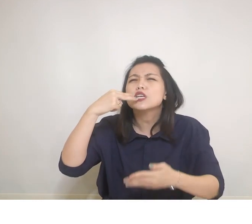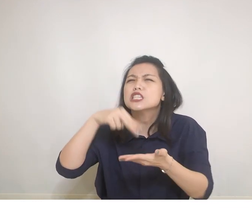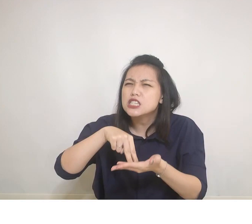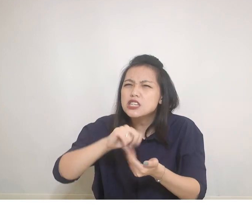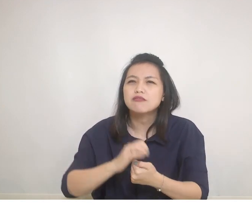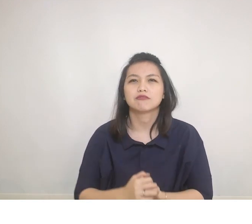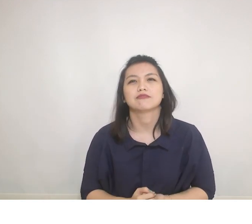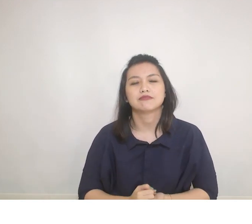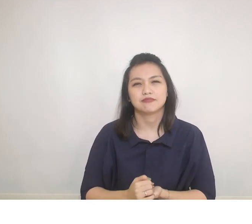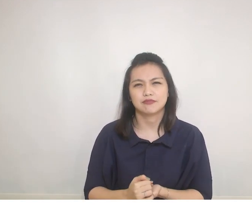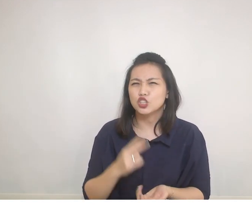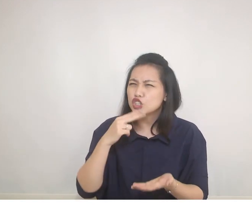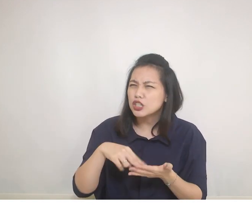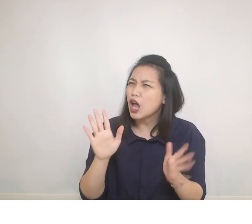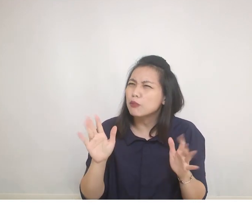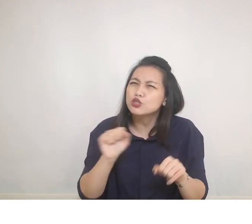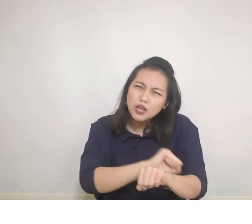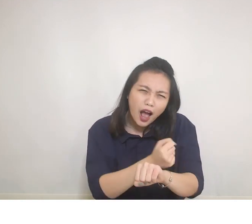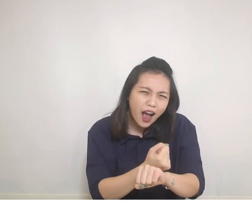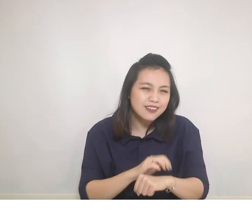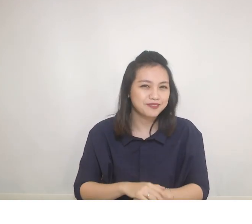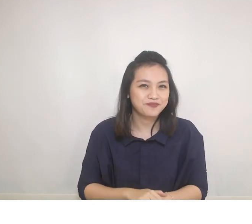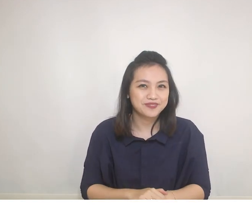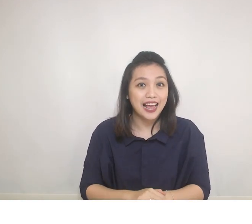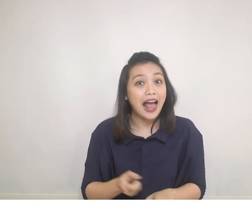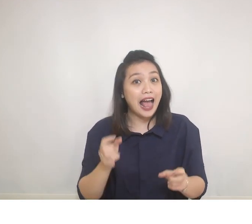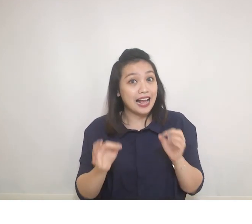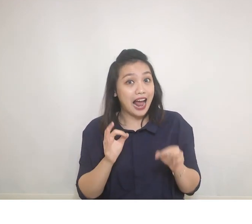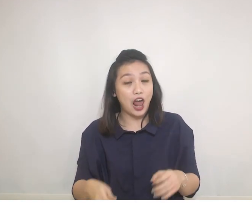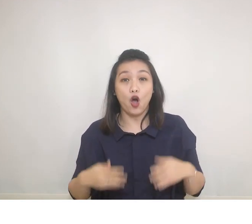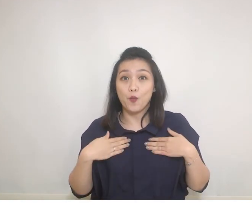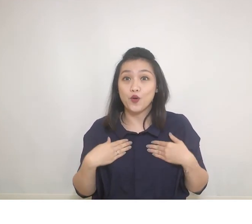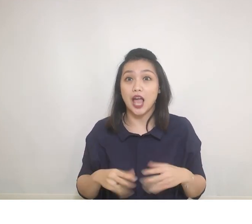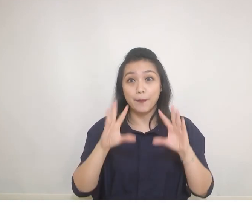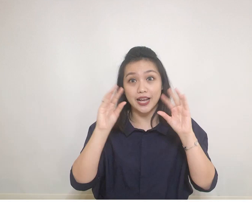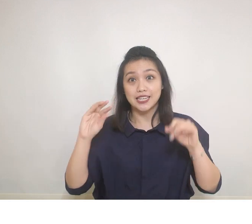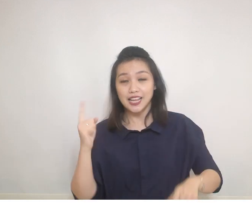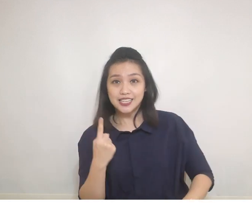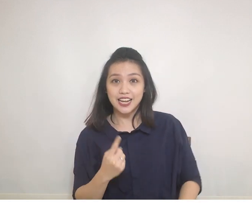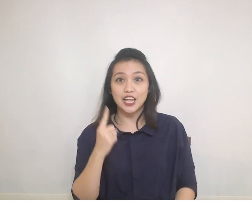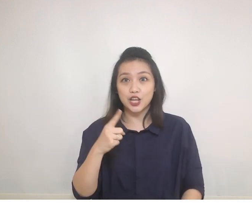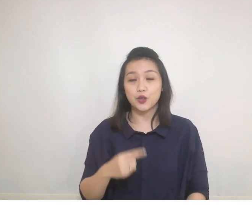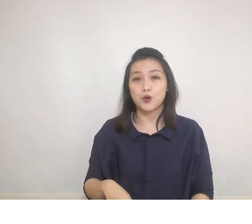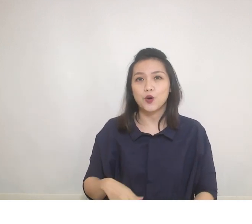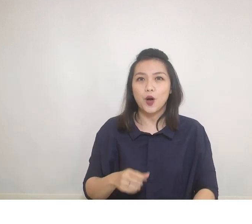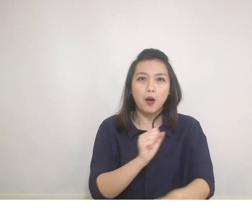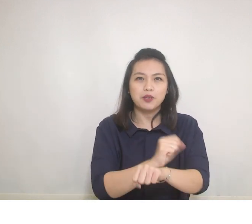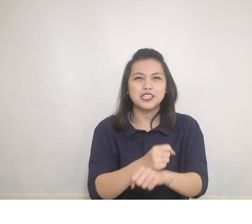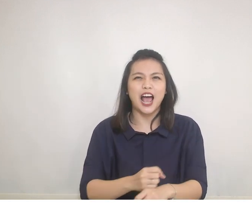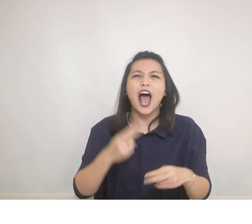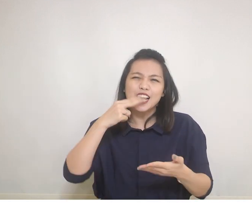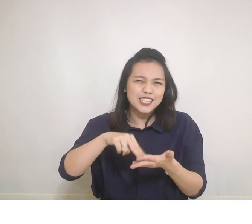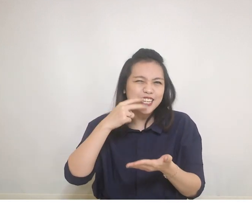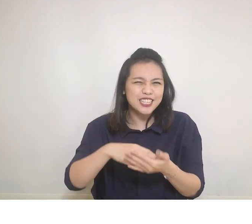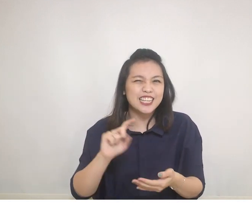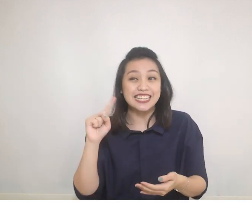Jujur waktu itu dengar dua jawaban itu benar-benar buat kami tuh nggak nyangka kayak gitu loh, bukan didukung